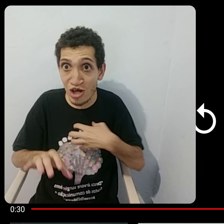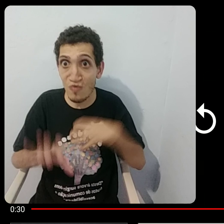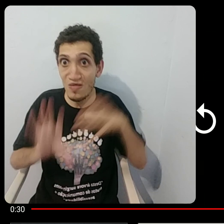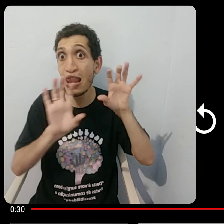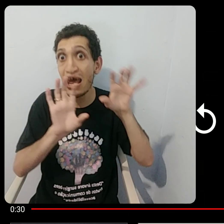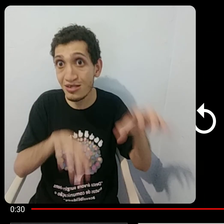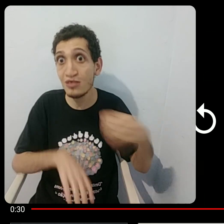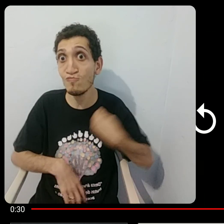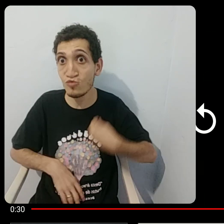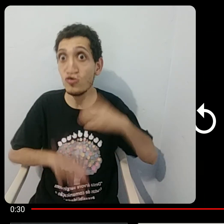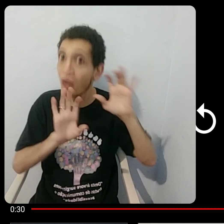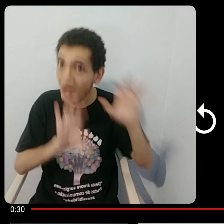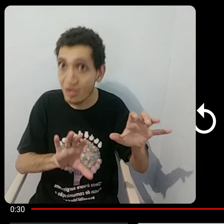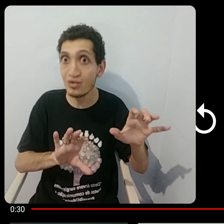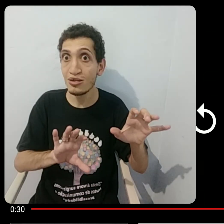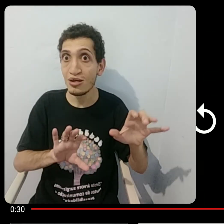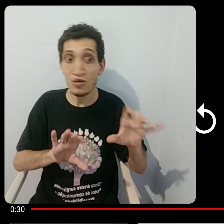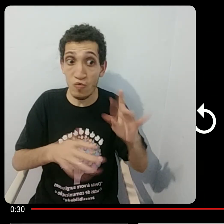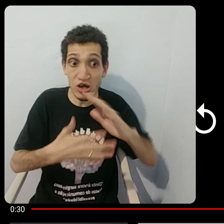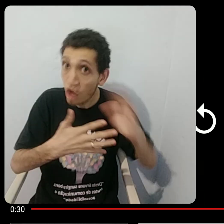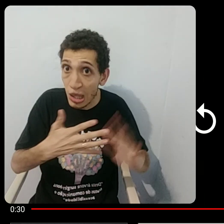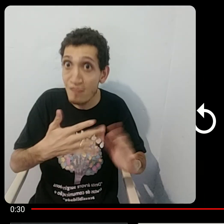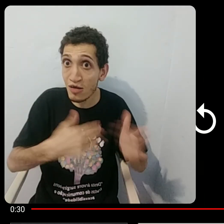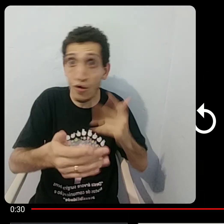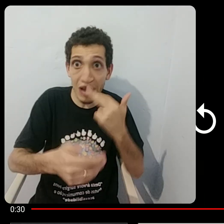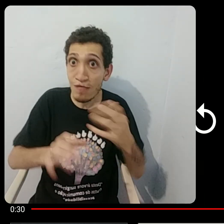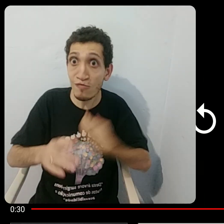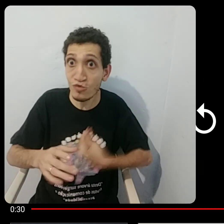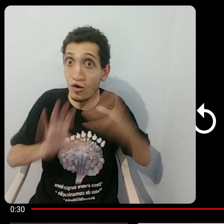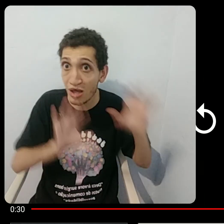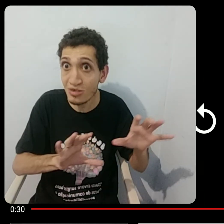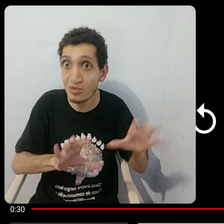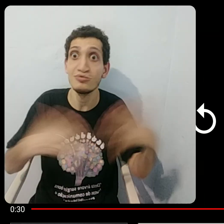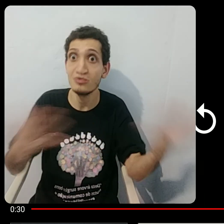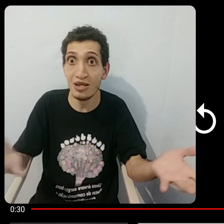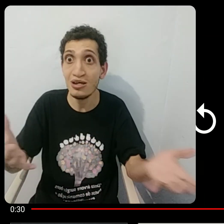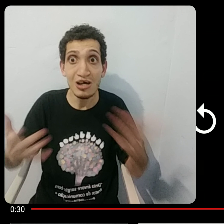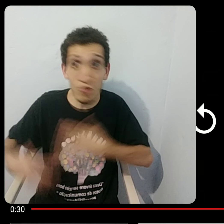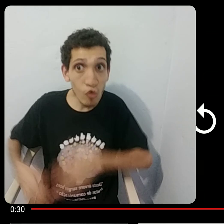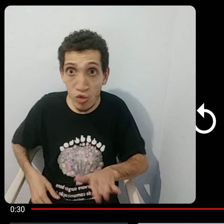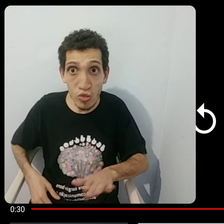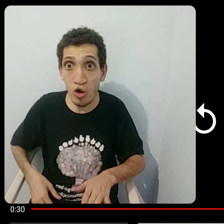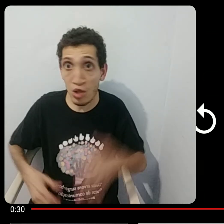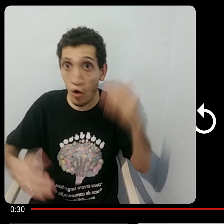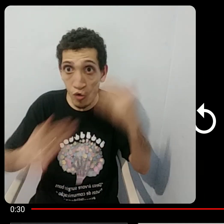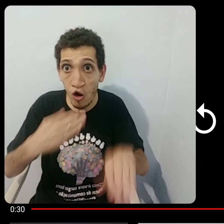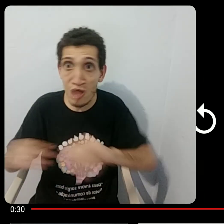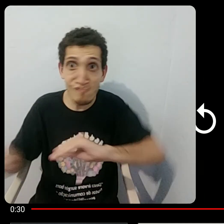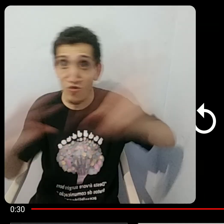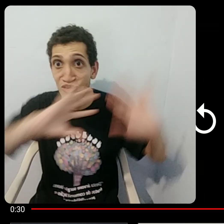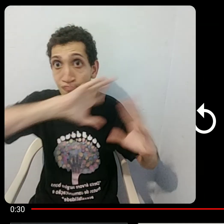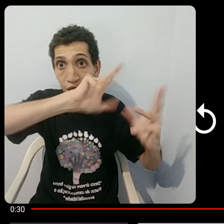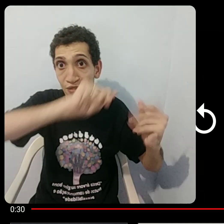jeito dela é assim, funciona assim. Não é só Libra, qualquer língua funciona assim, né? Você não gostou, você não concorda, muda de